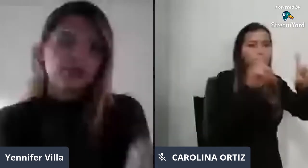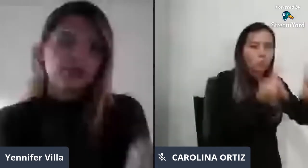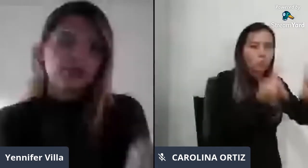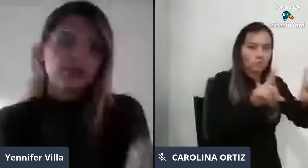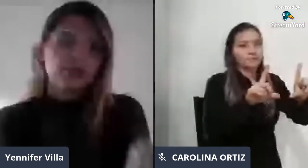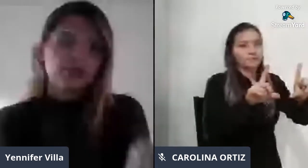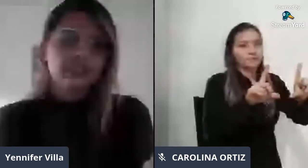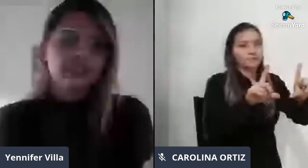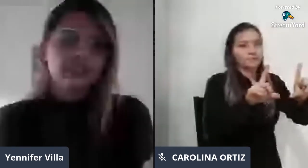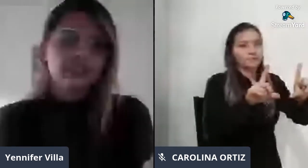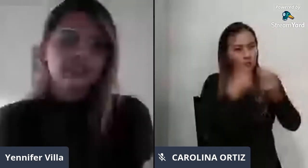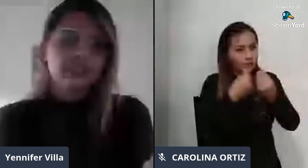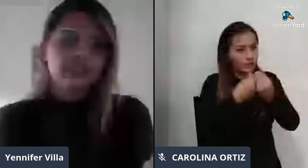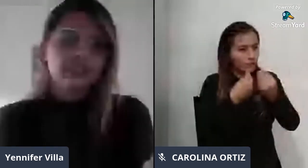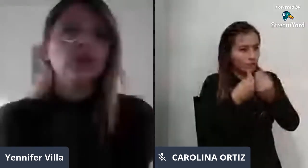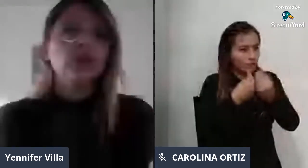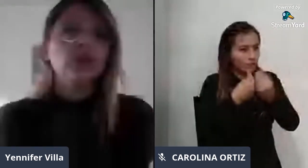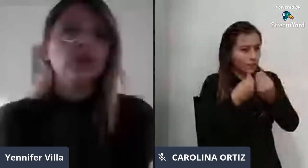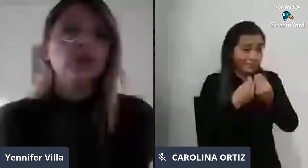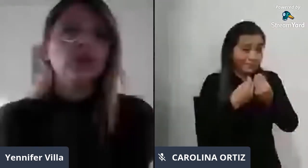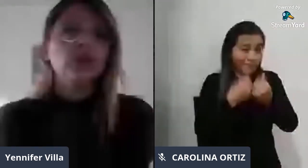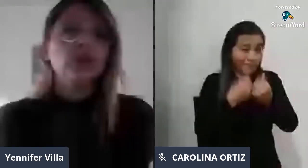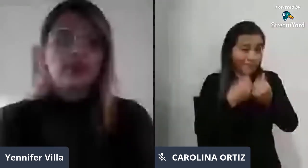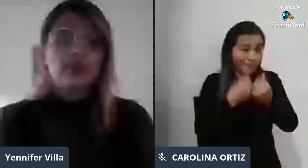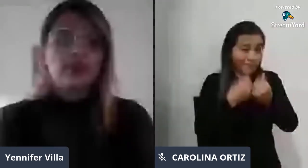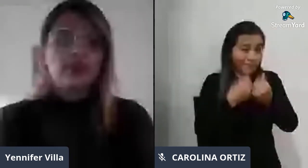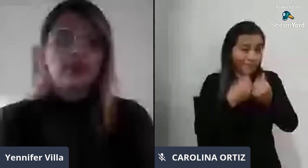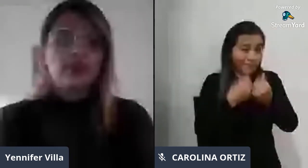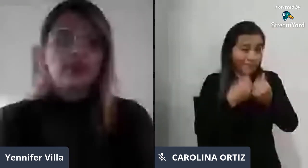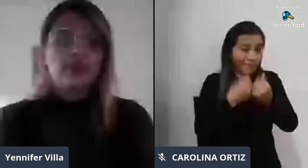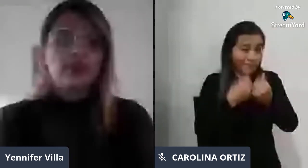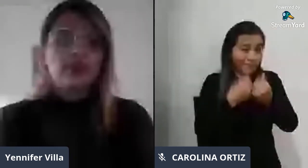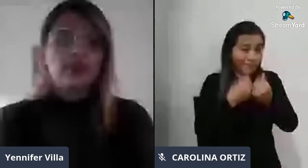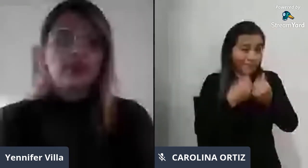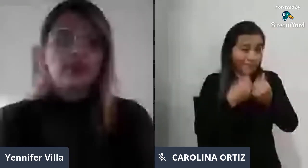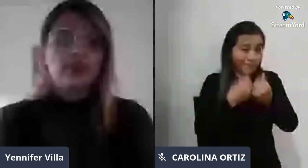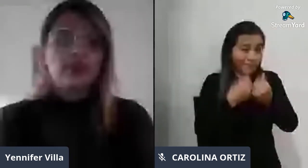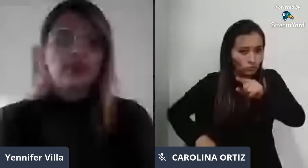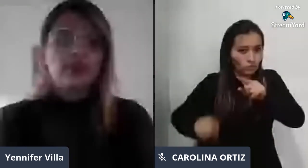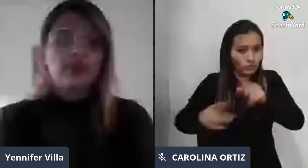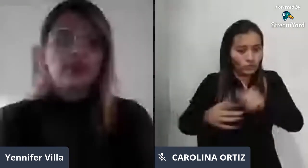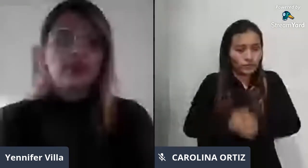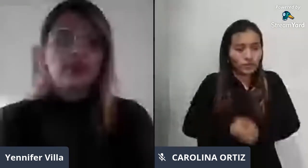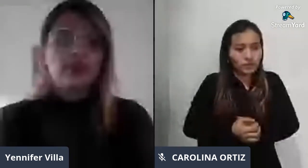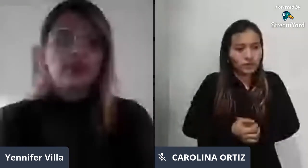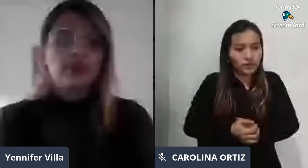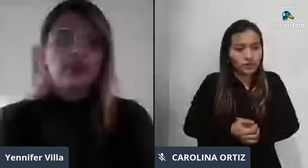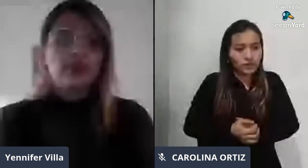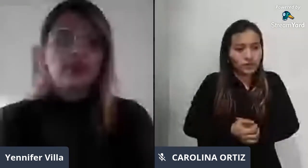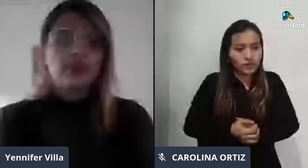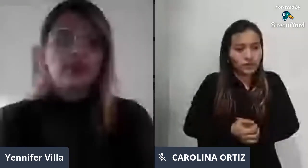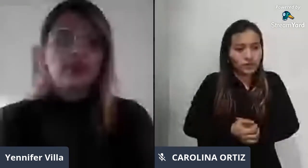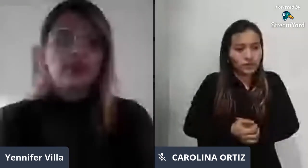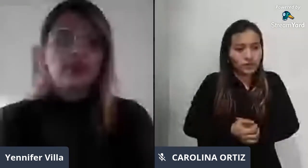y creo que no se logró solucionar en el tiempo en el que estuve compartiendo algunas reflexiones que tenía para